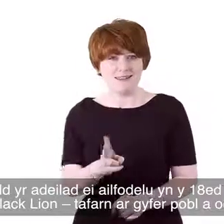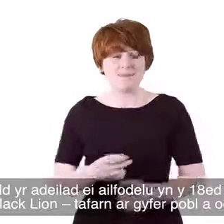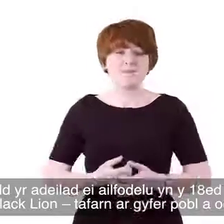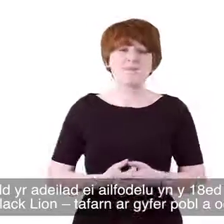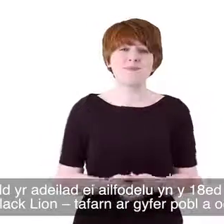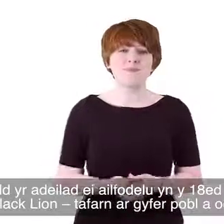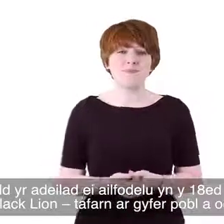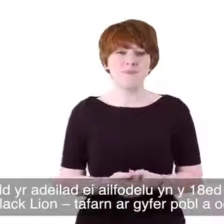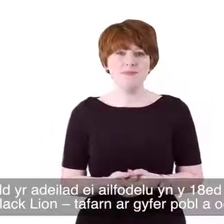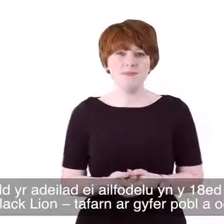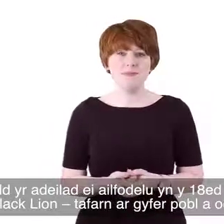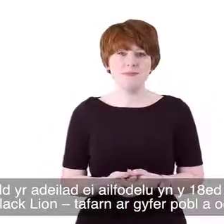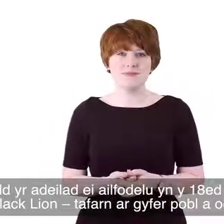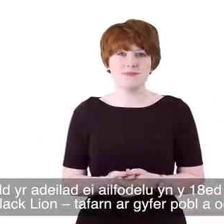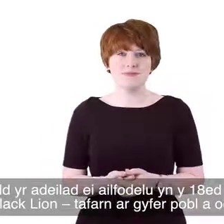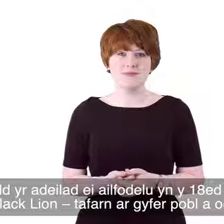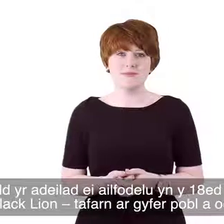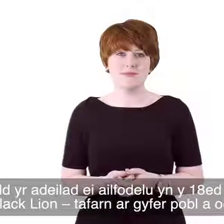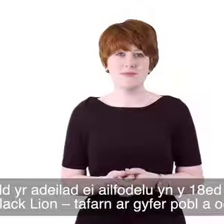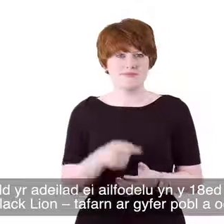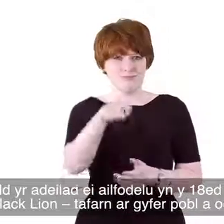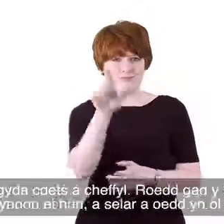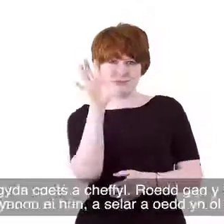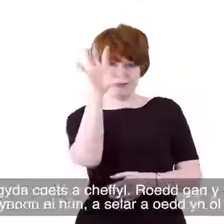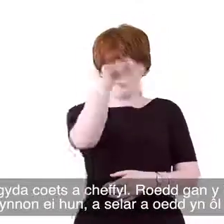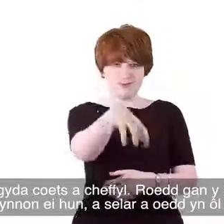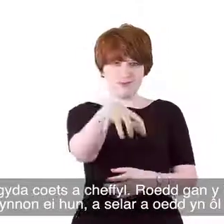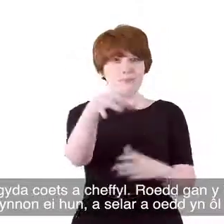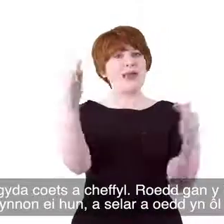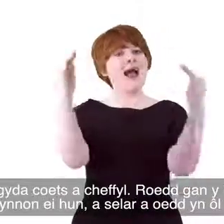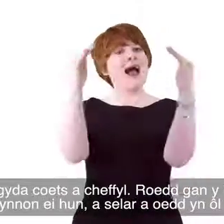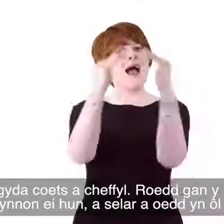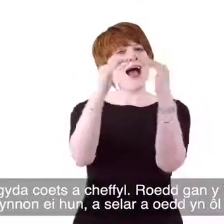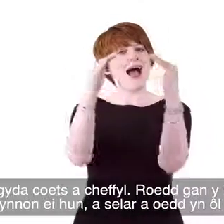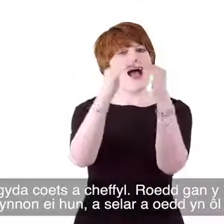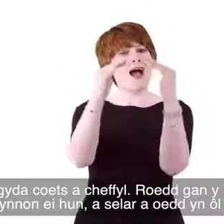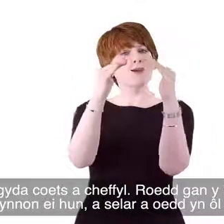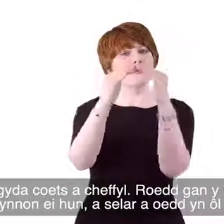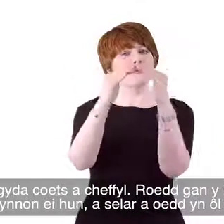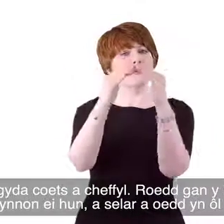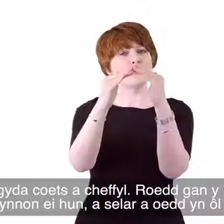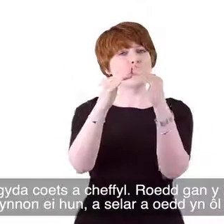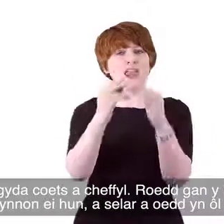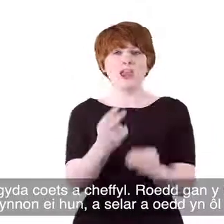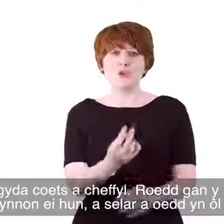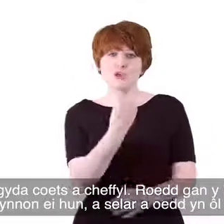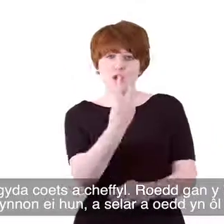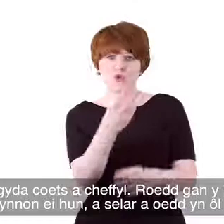Black Lion, tafarn ar gyfer pobl a oedd yn teithio gyda coed a ceffyl. Roedd gan y Black Lion ffynon ei hun,